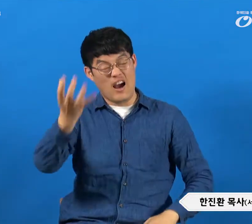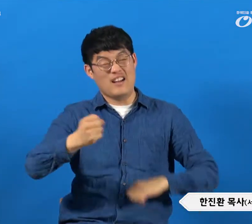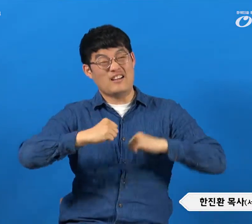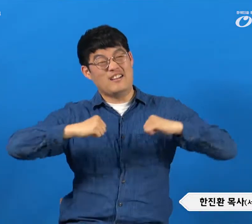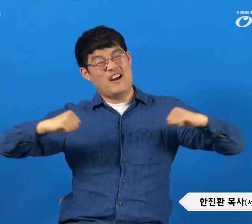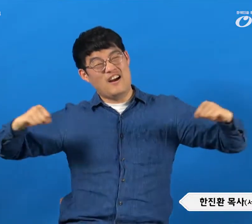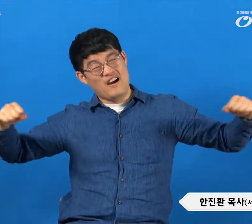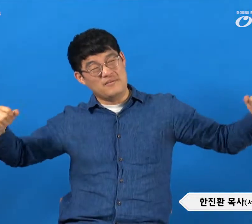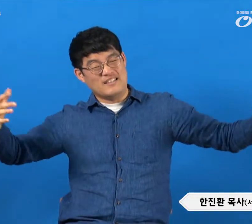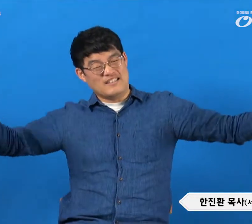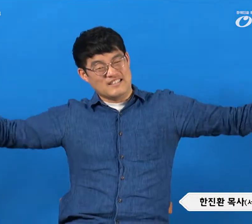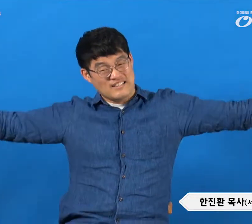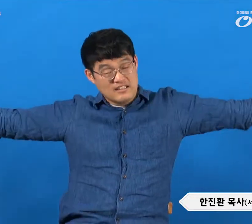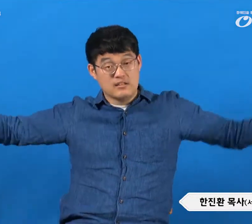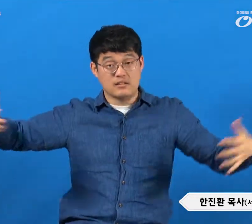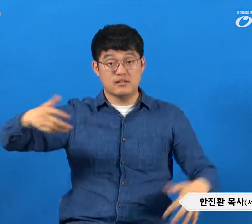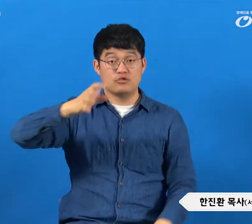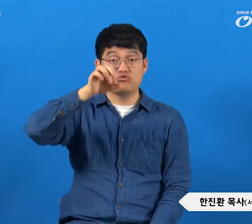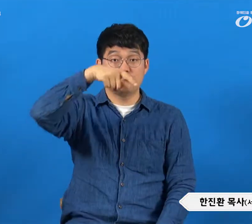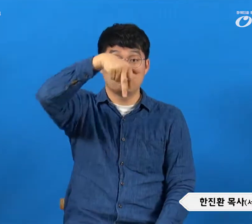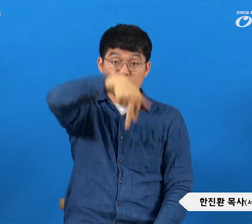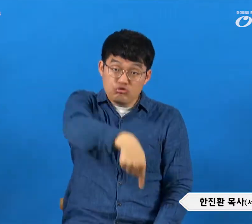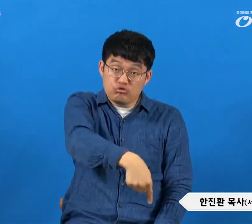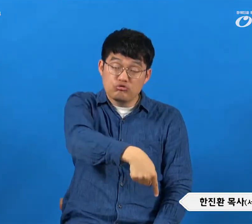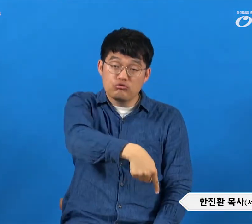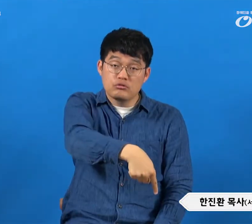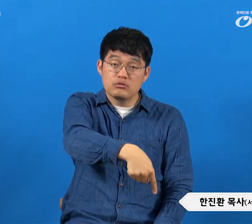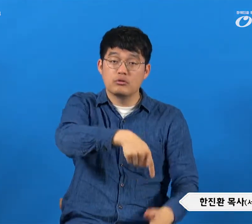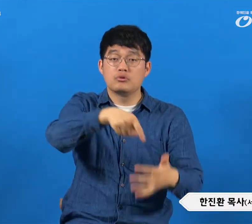제곱에 그것의 제곱의 크기만한 그 우주,